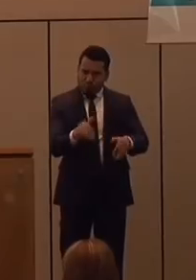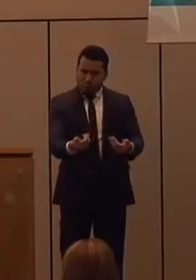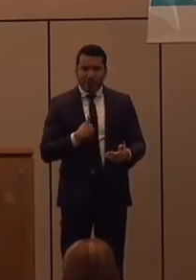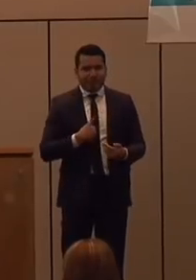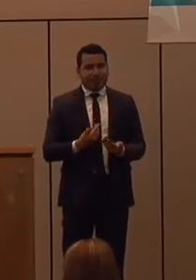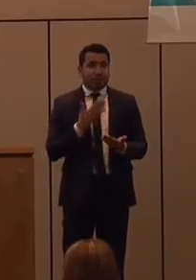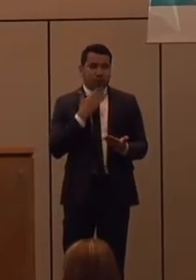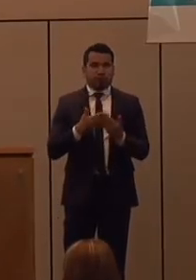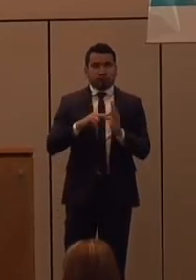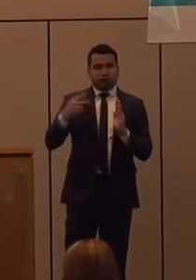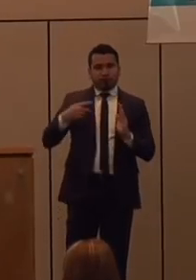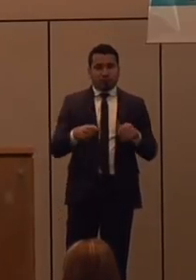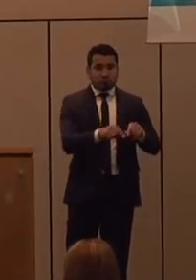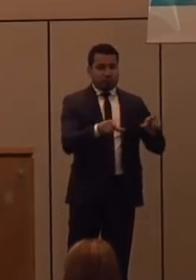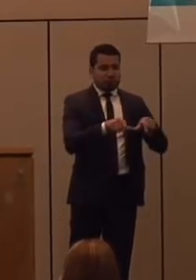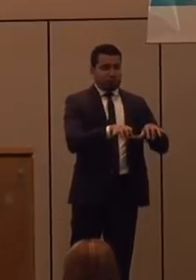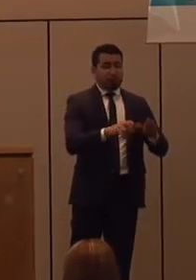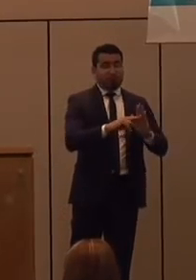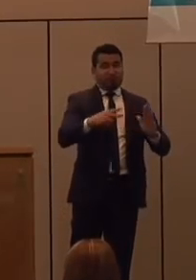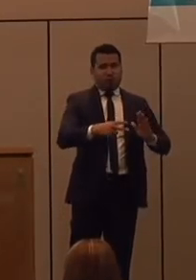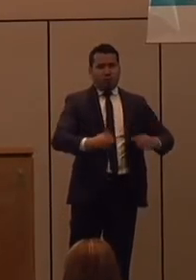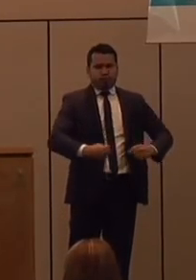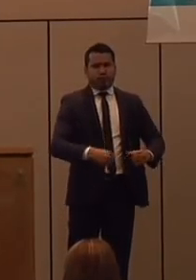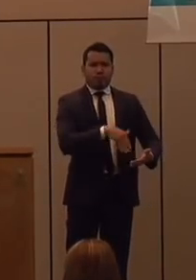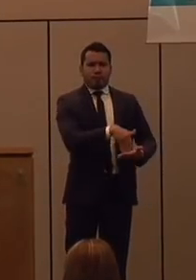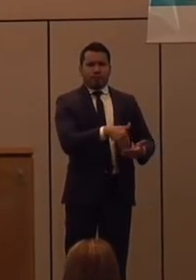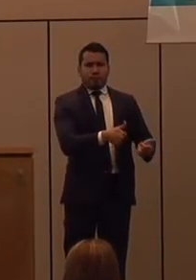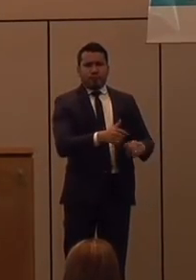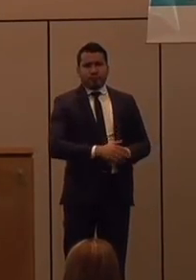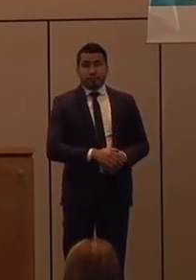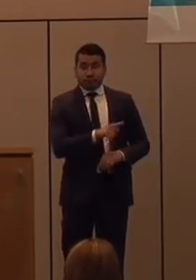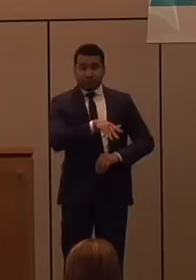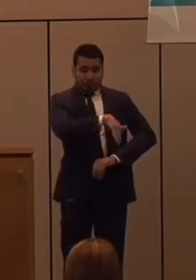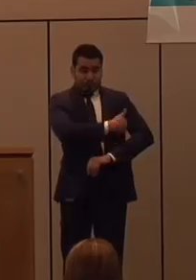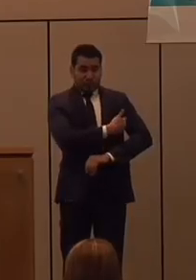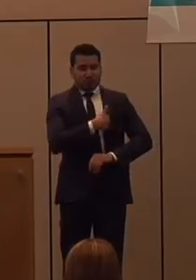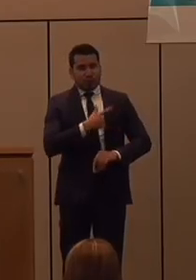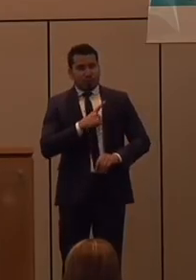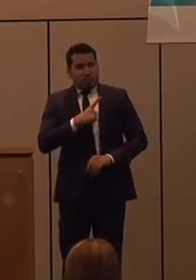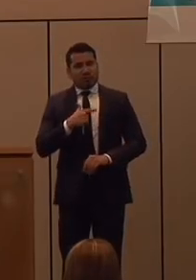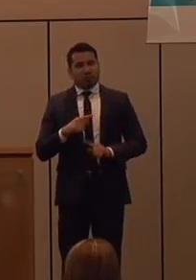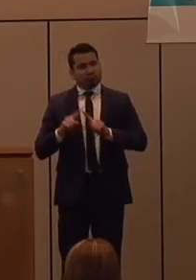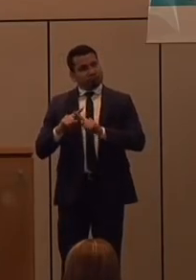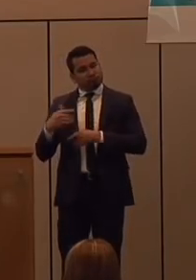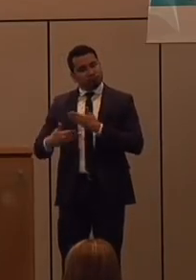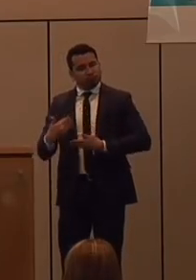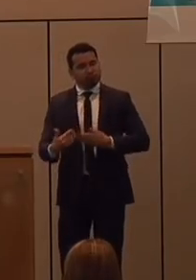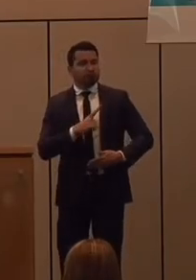contamos con un área tecnología muy fuerte el ministerio ha liderado diferentes procesos